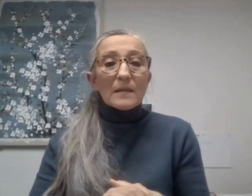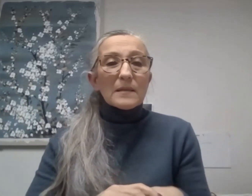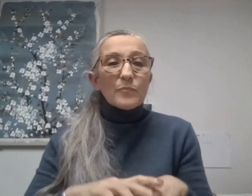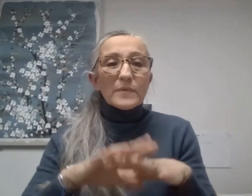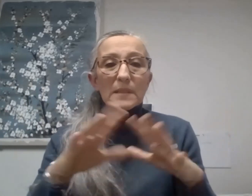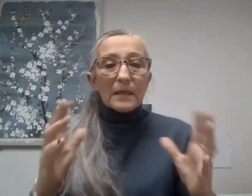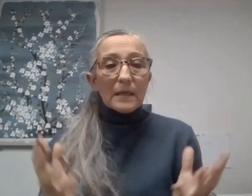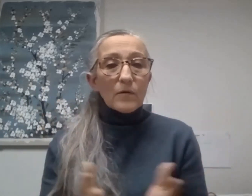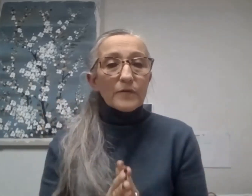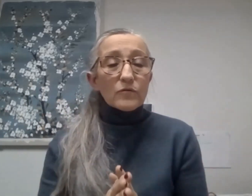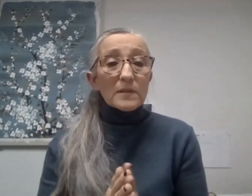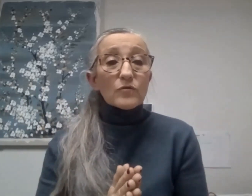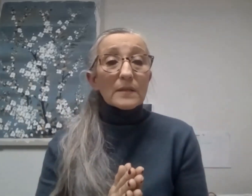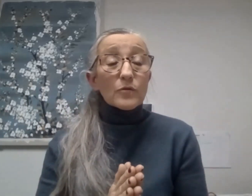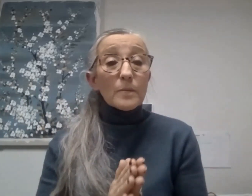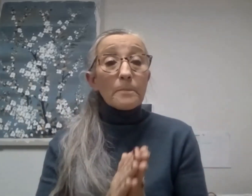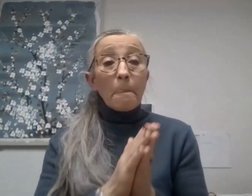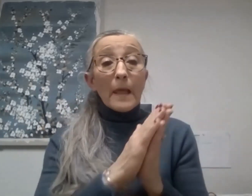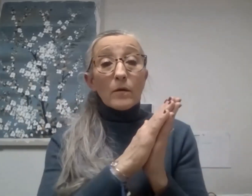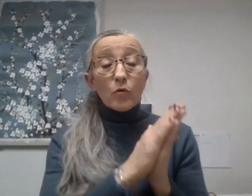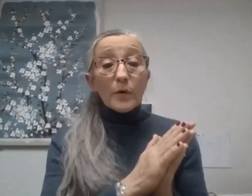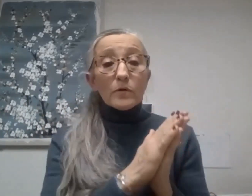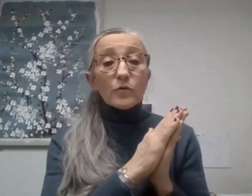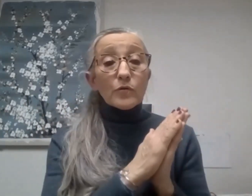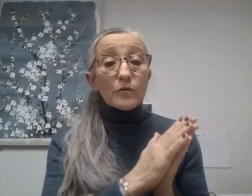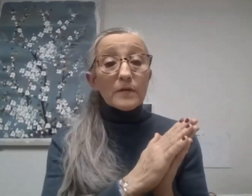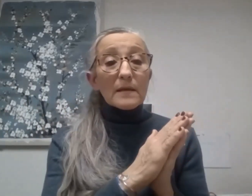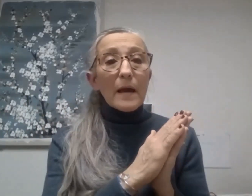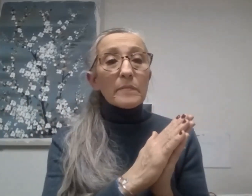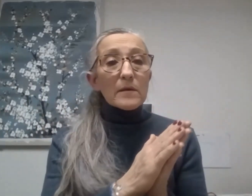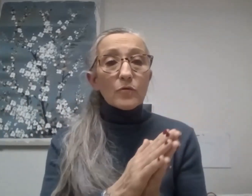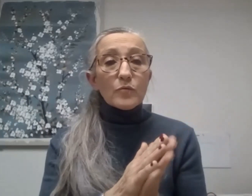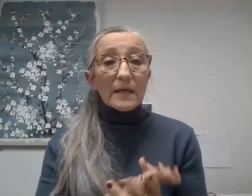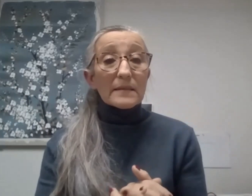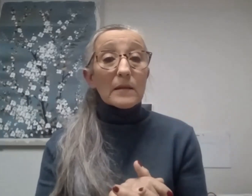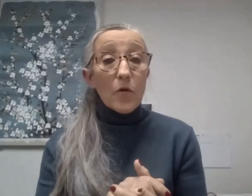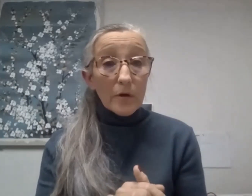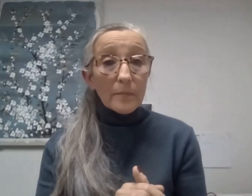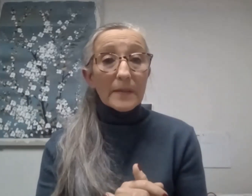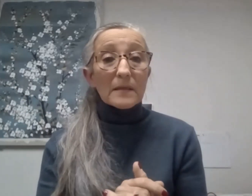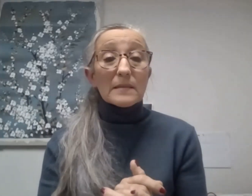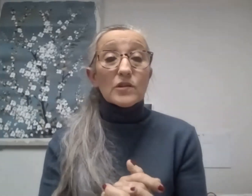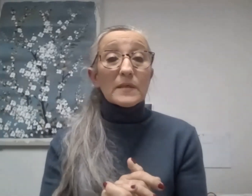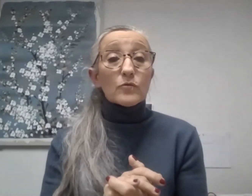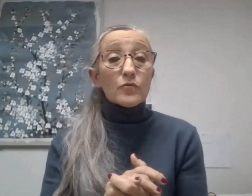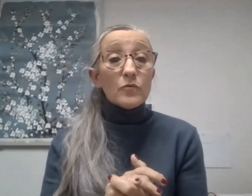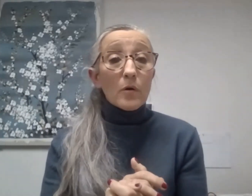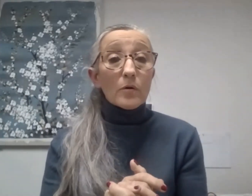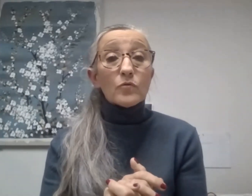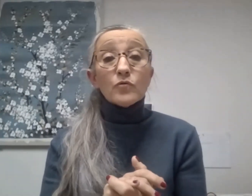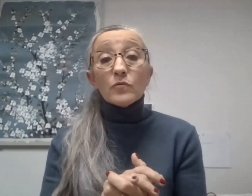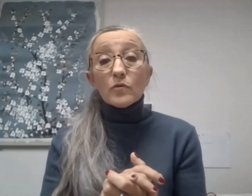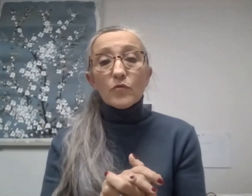reçues, dépoussiérer en fait une situation, comprendre que le Covid a mis en lumière cette langue, parce qu'il s'agit bien